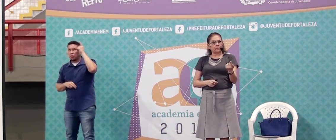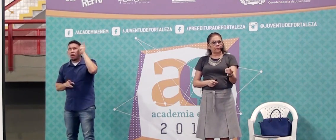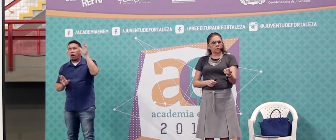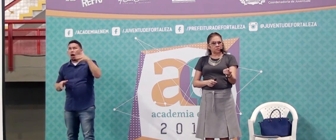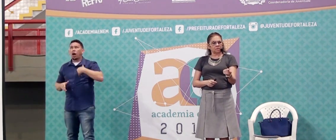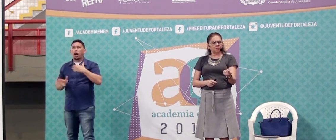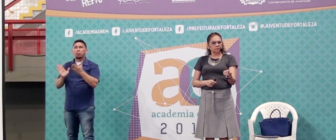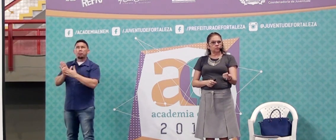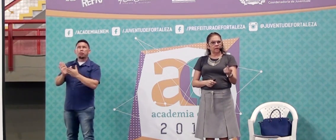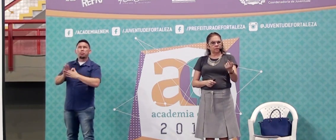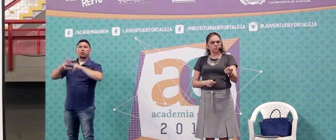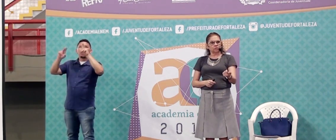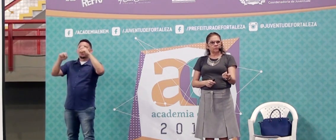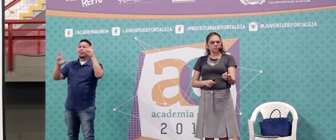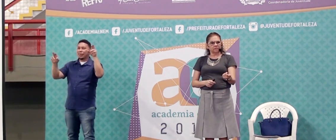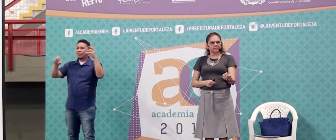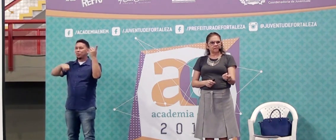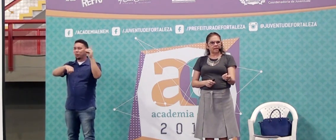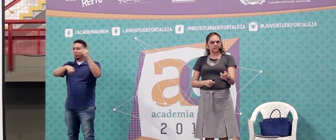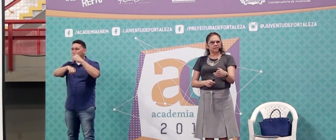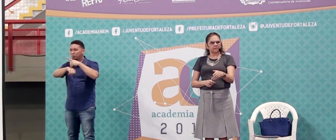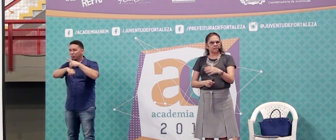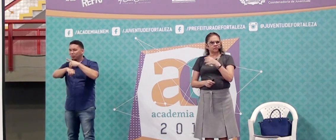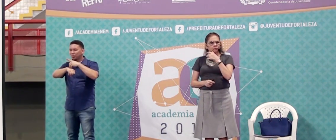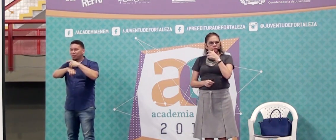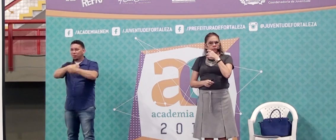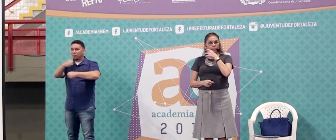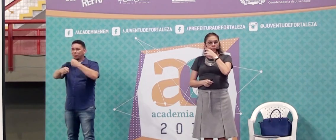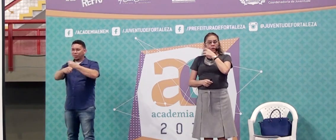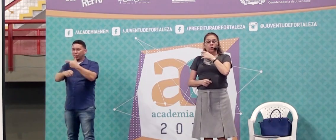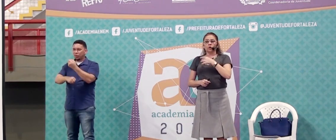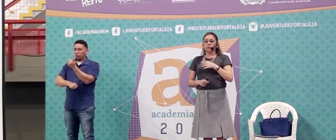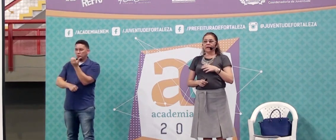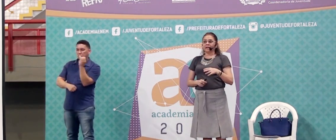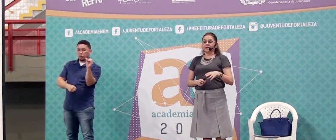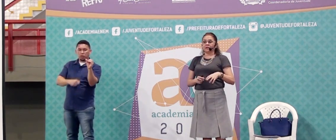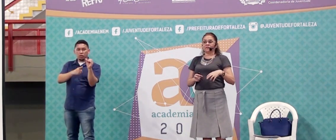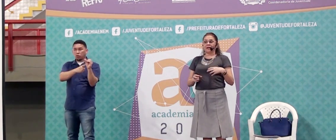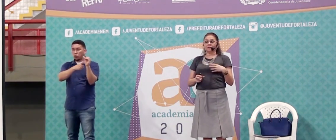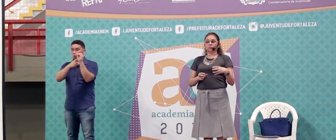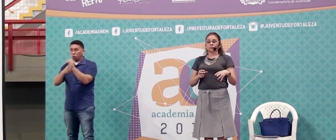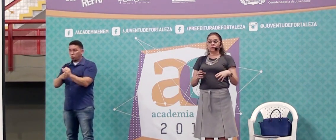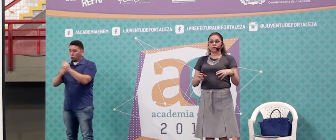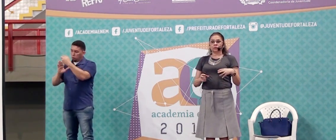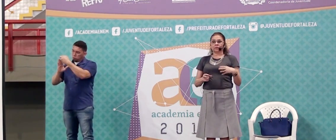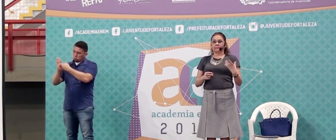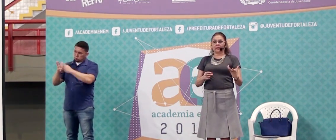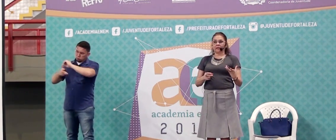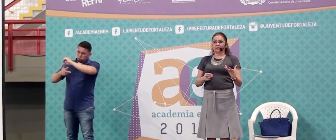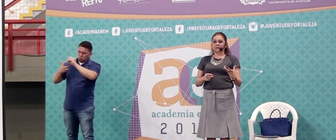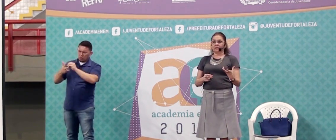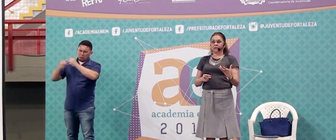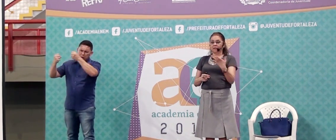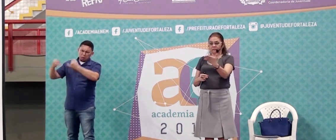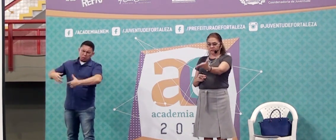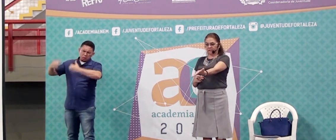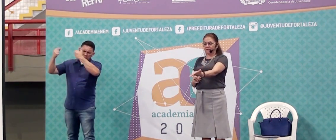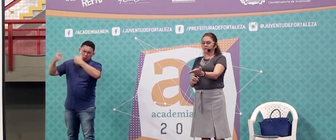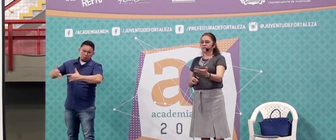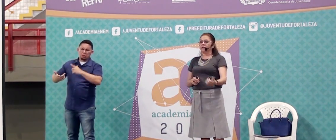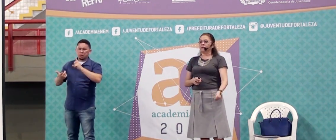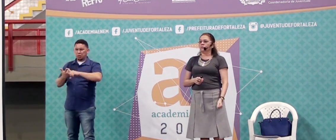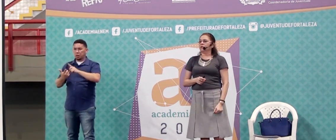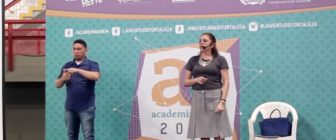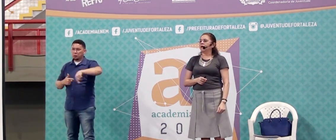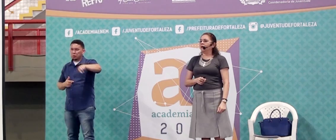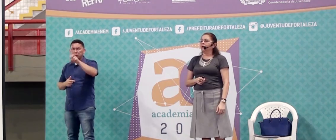primeira proposta do ano de 2016, esse assunto. Como o Enem tem falado muito também, e